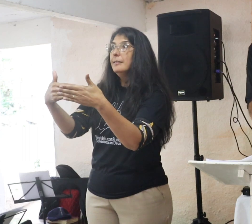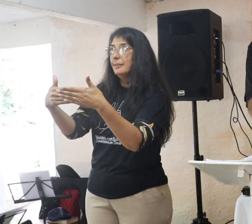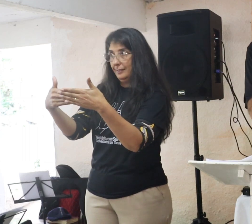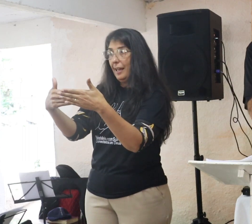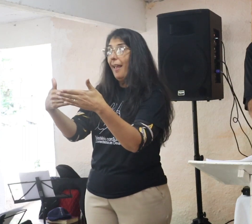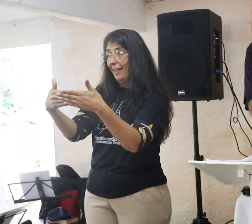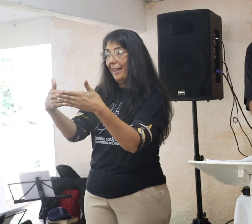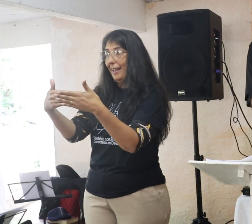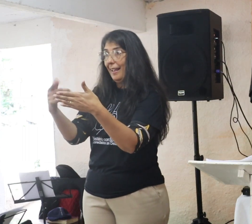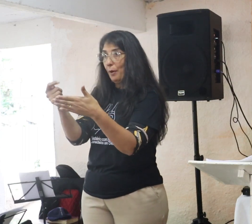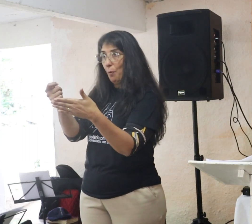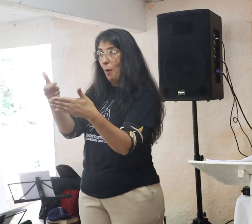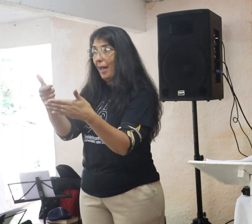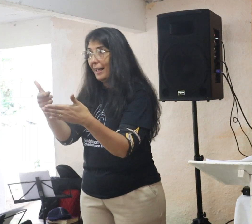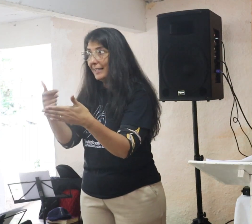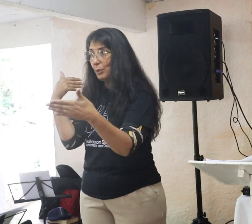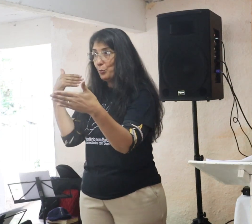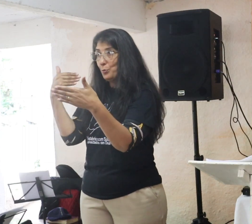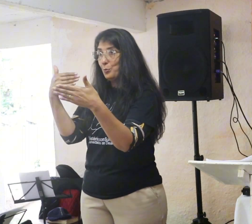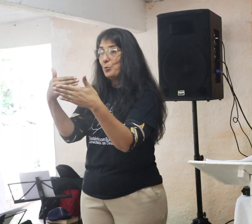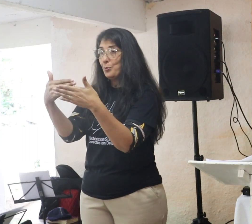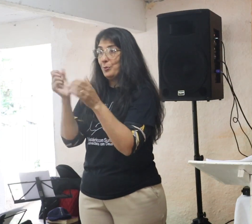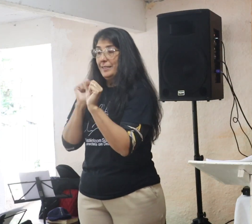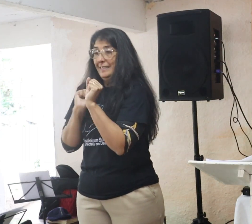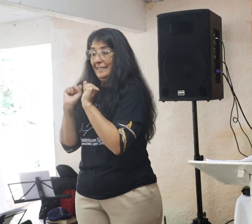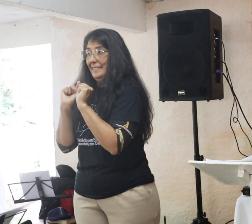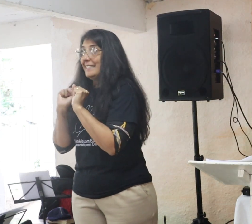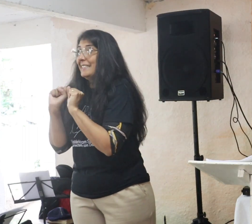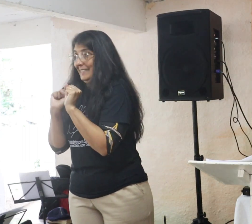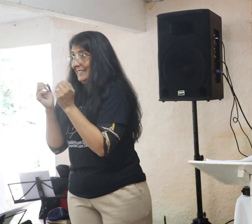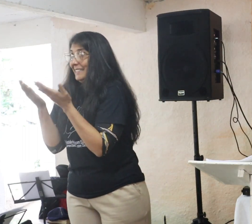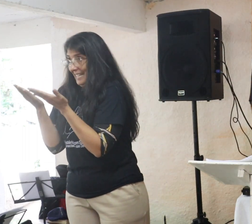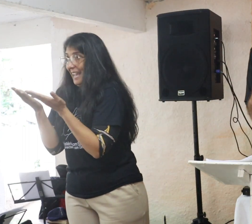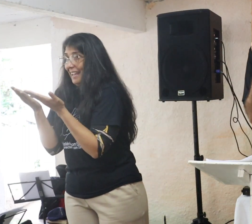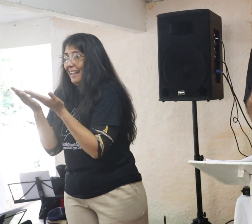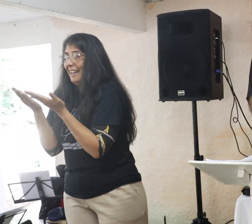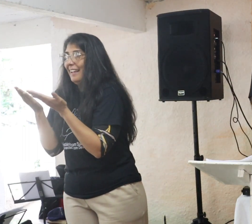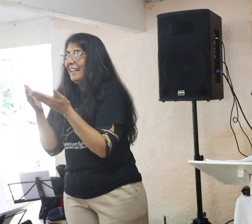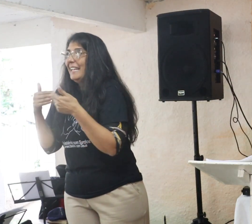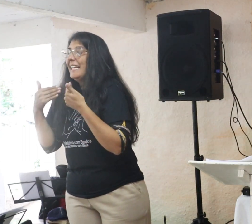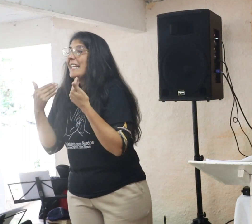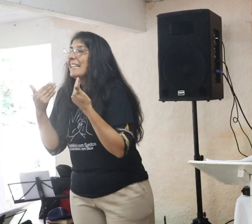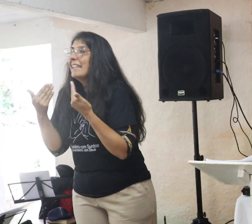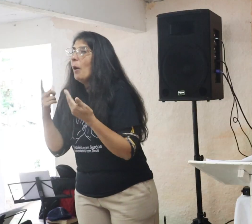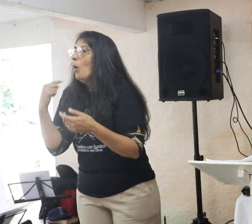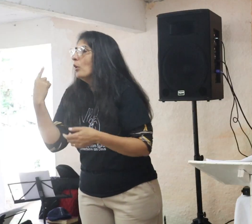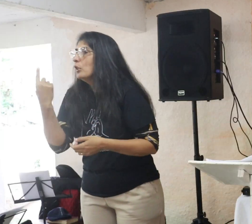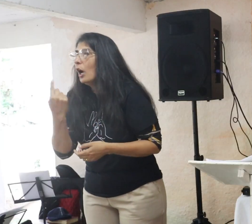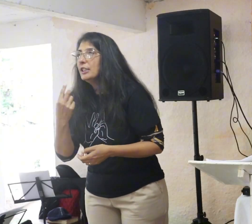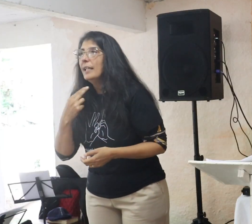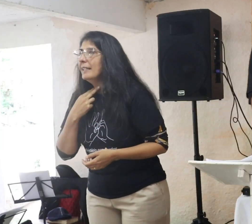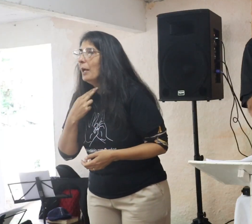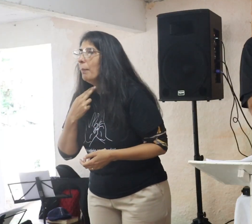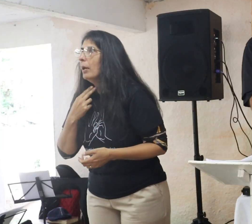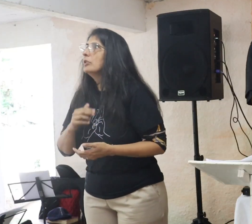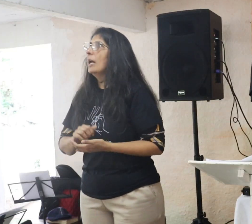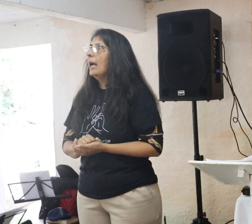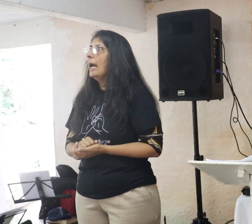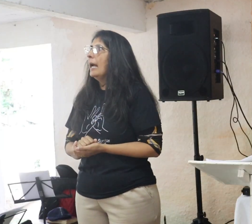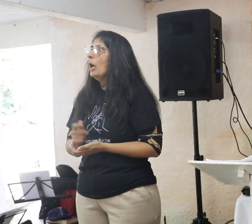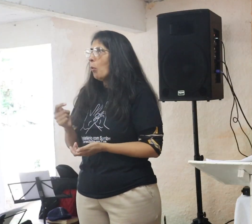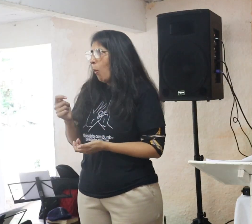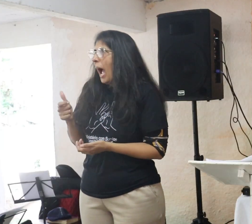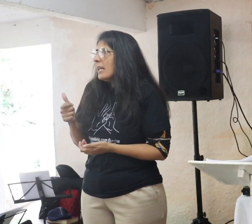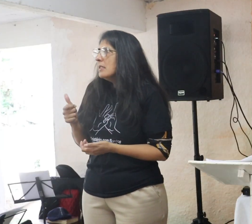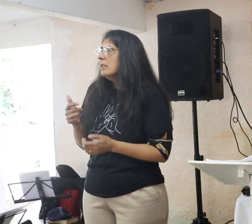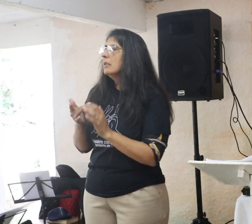ainda. Mas, queridos, nós somos chamados a aguardarmos ativos. Não podemos cometer o mesmo erro dos